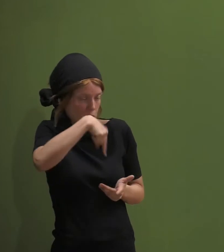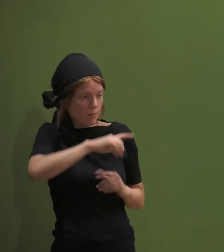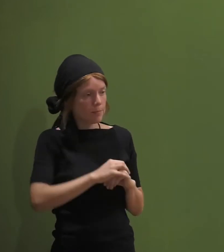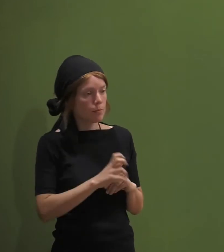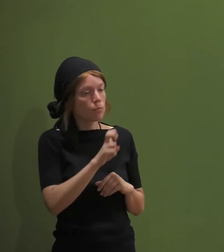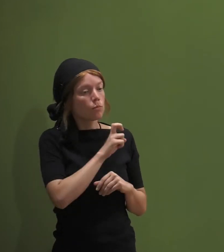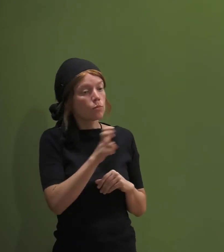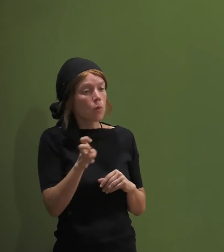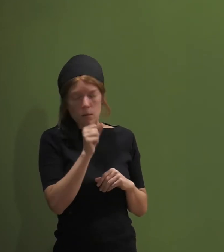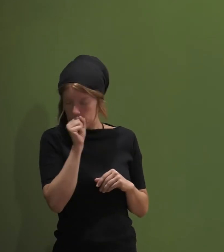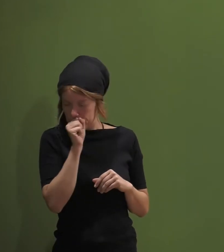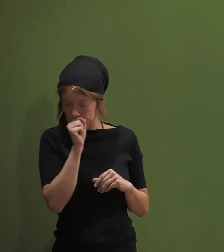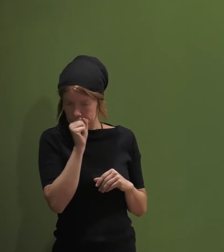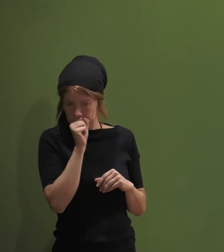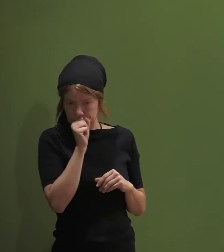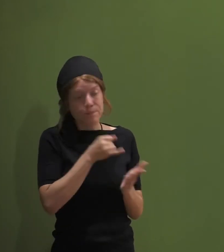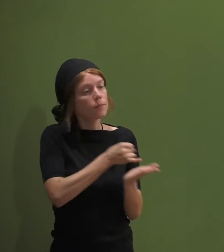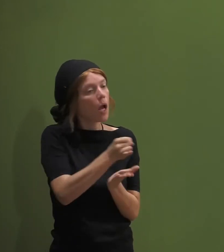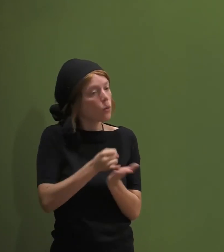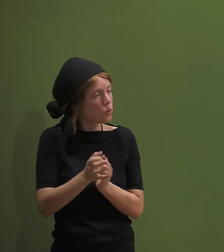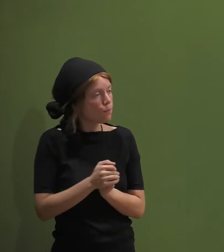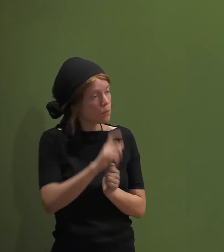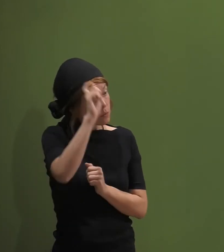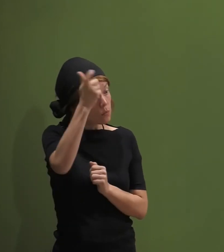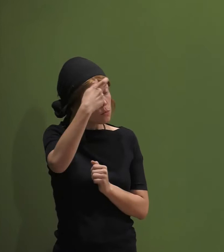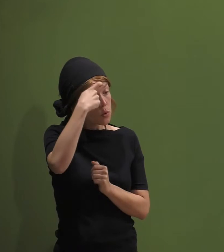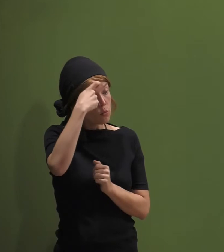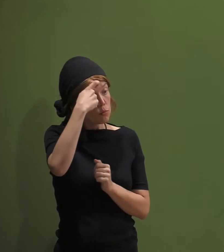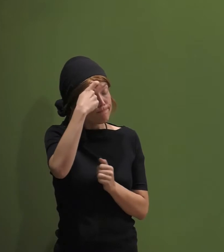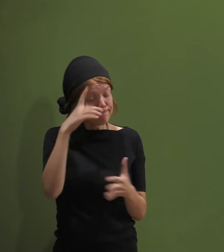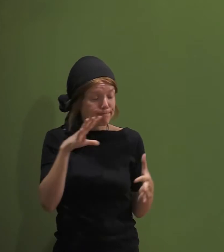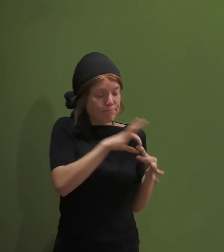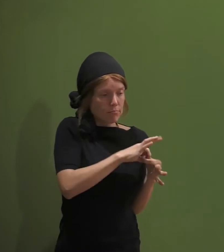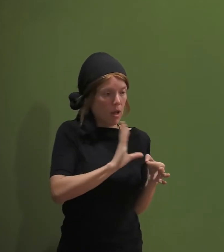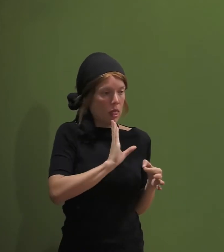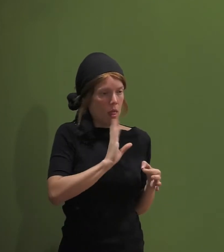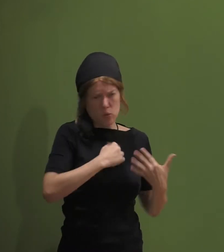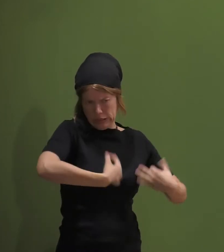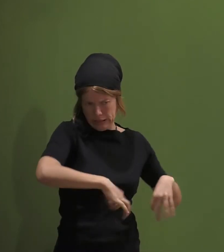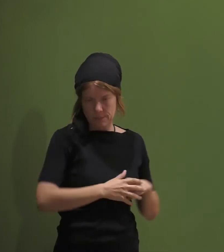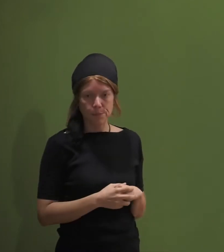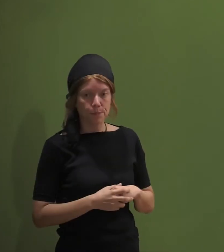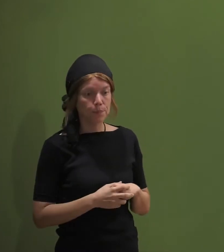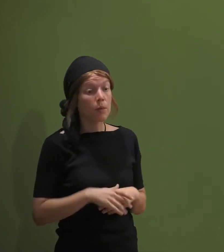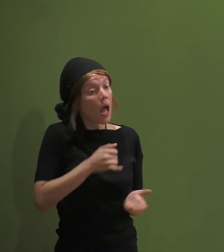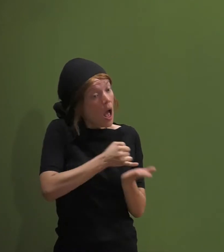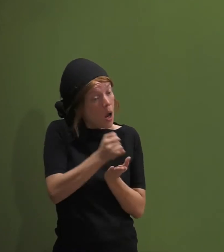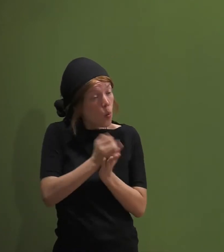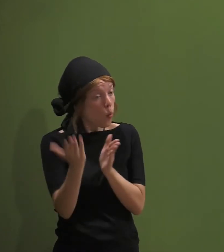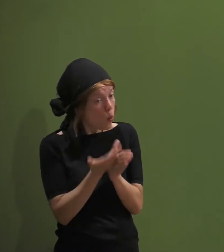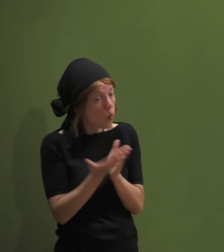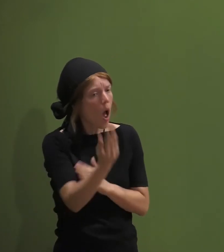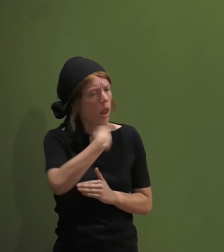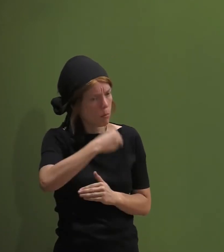La otra pata sobre la que se apoya esta lección es la agricultura, concepto que trataré de ligar con el anterior de forma sencilla. La agricultura y la producción